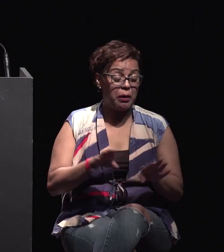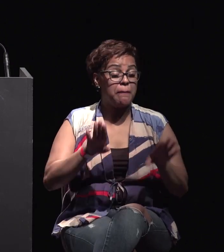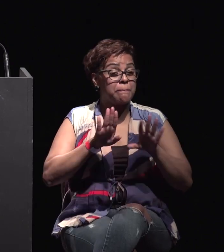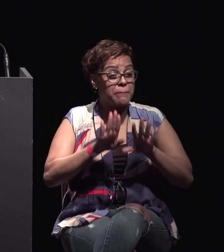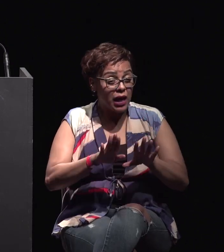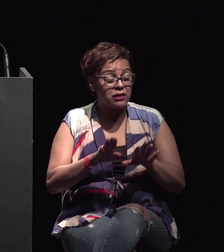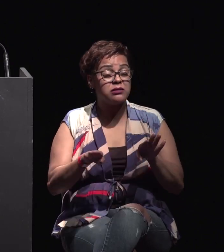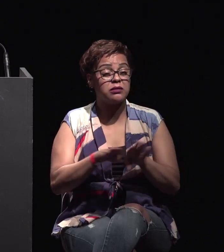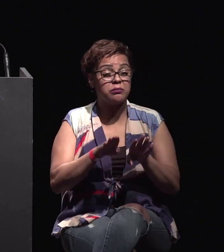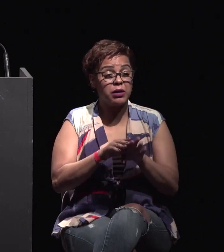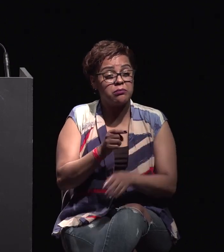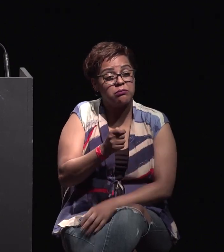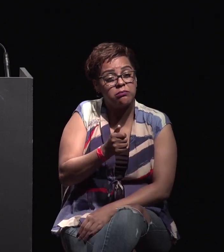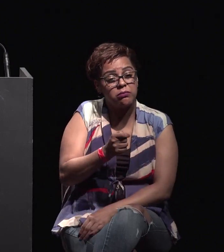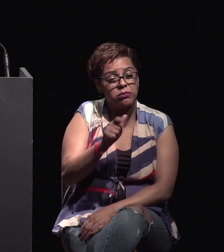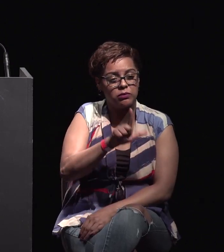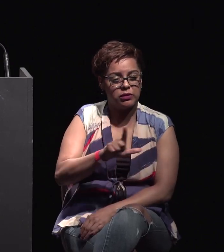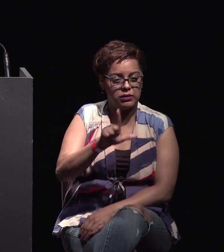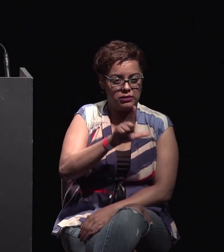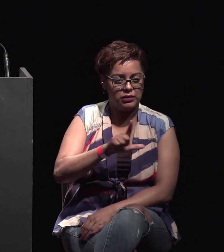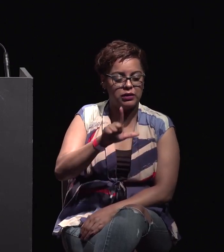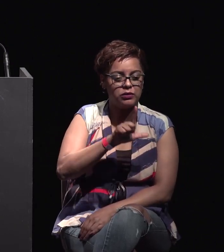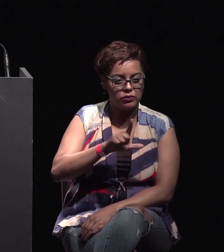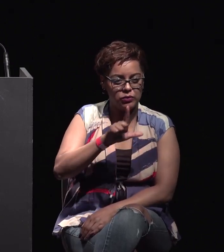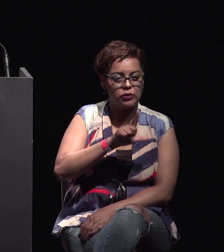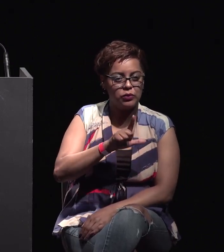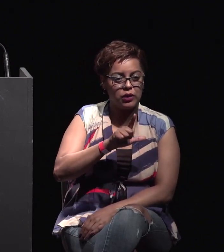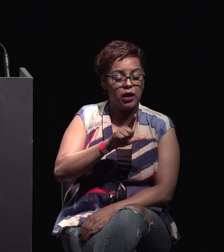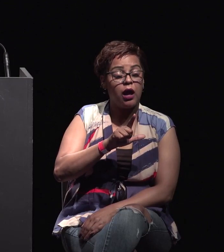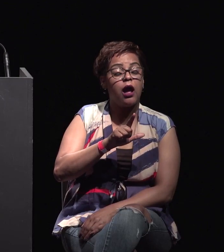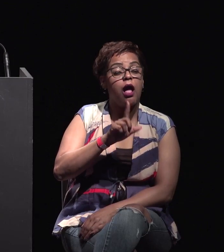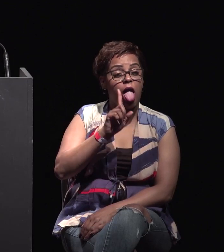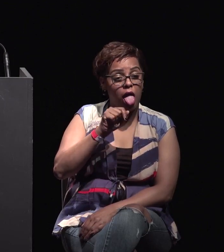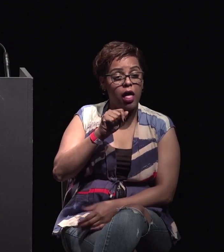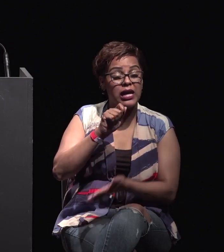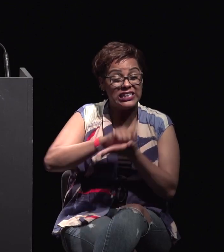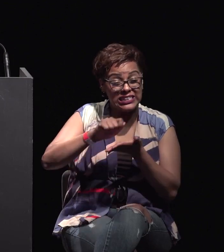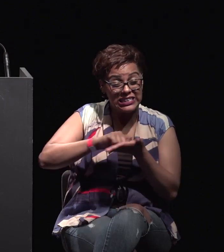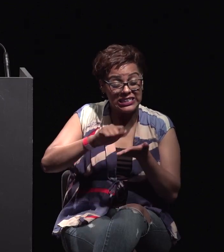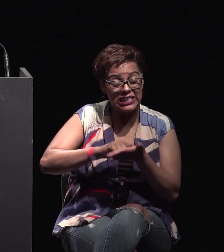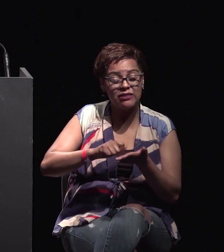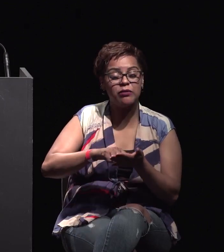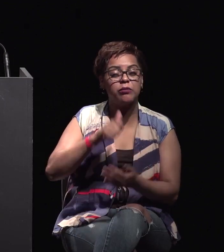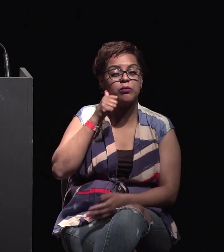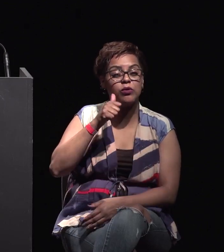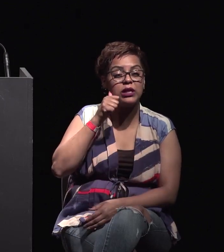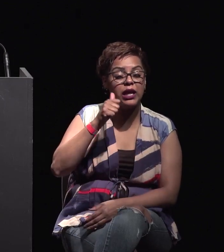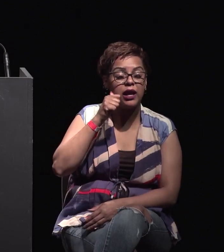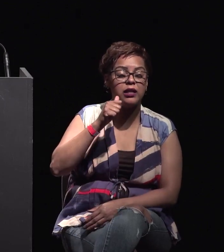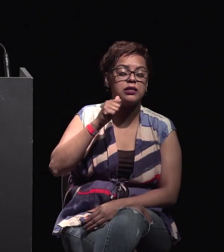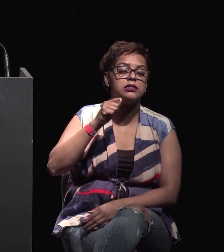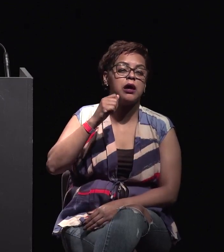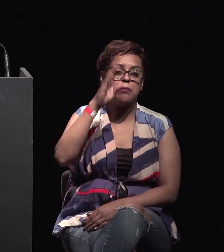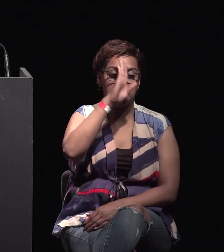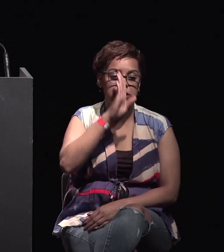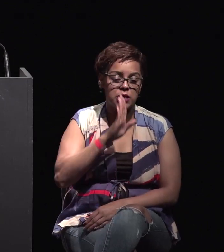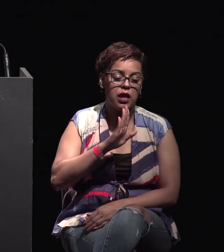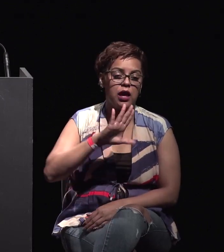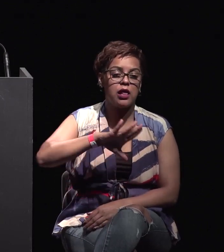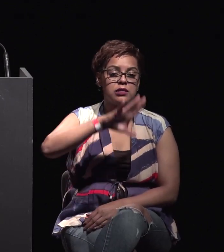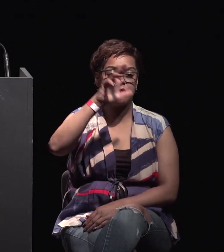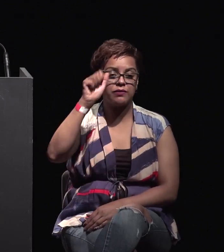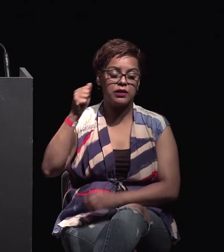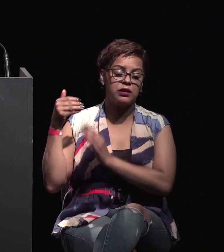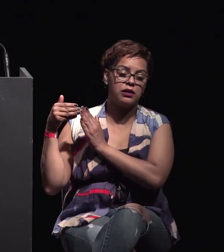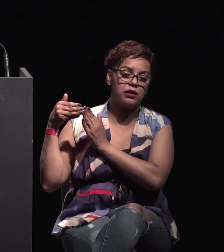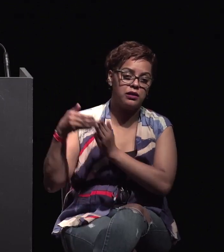literatura. São livros escritos por autoras brasileiras, estadunidenses, africanas e da